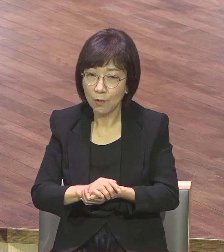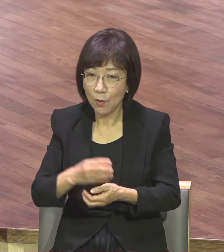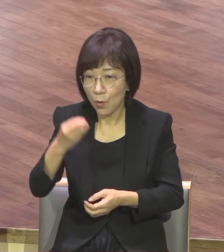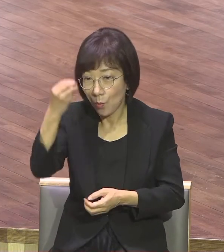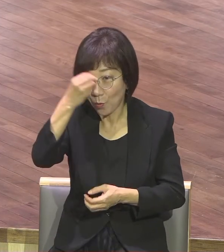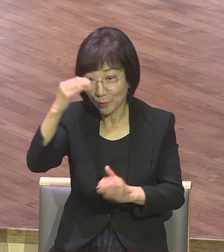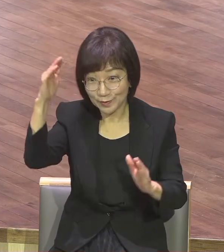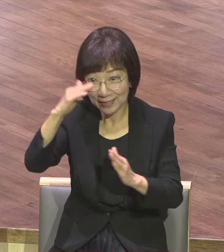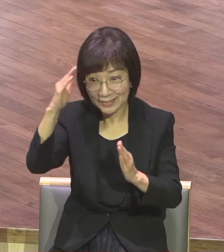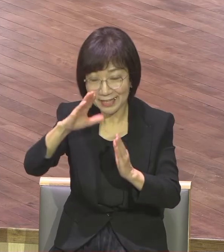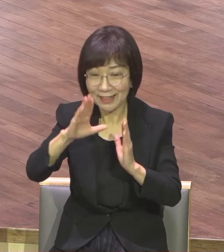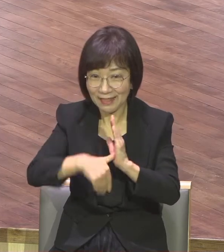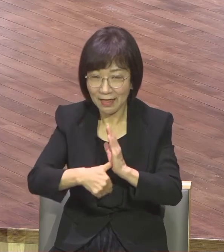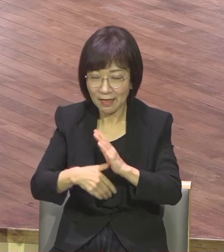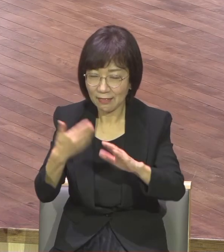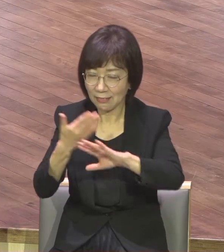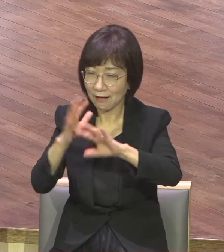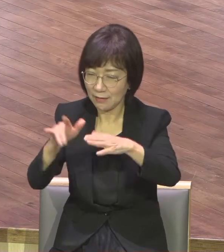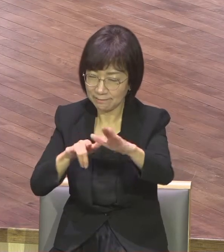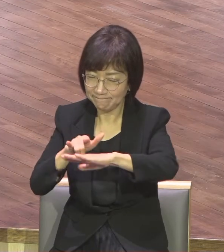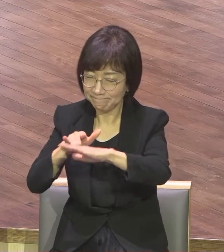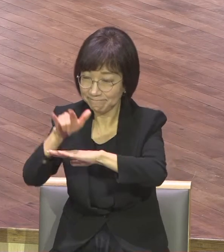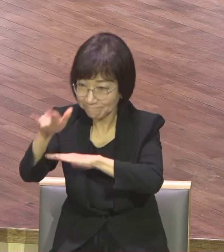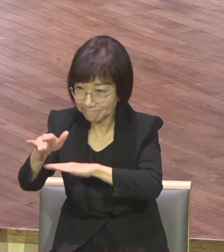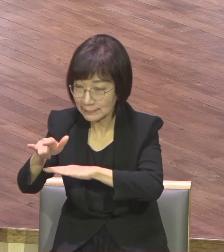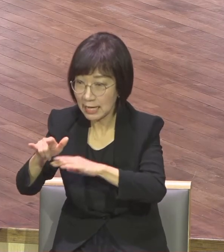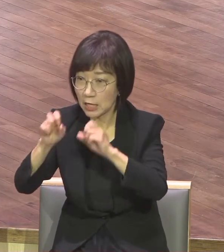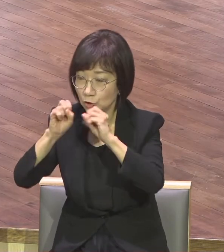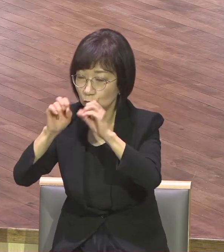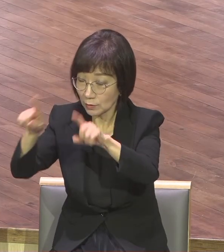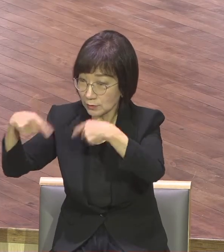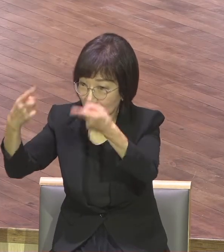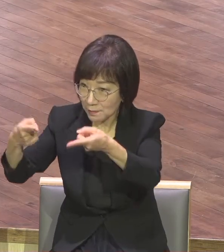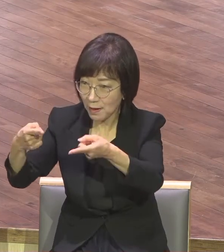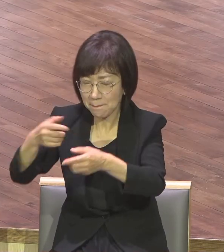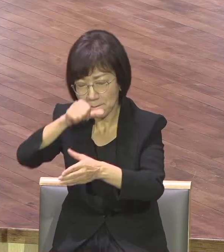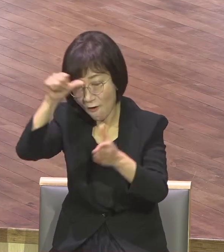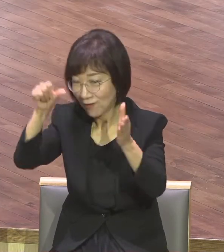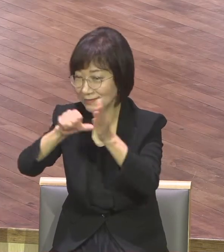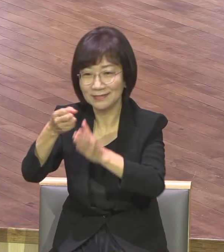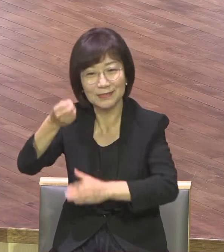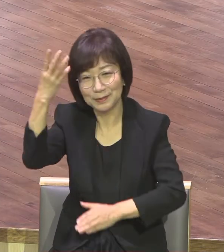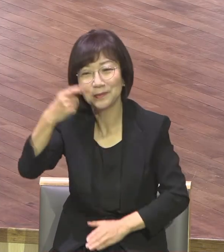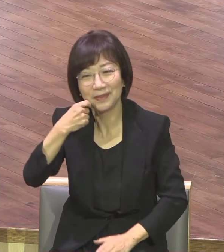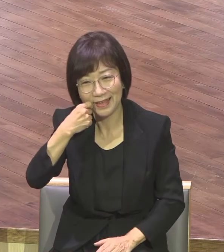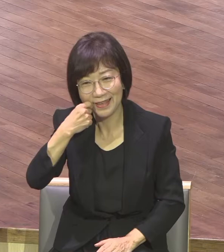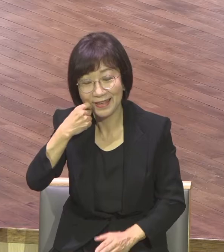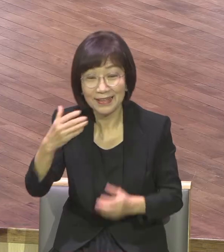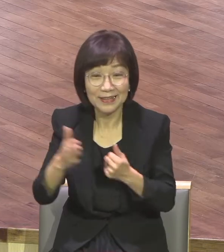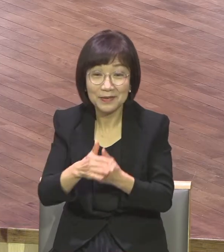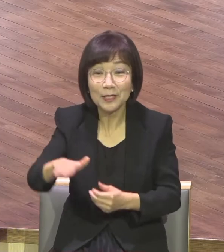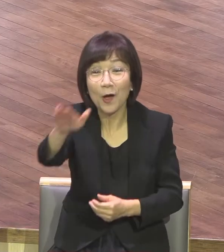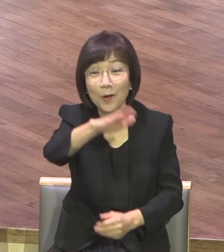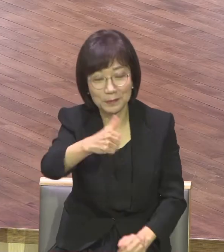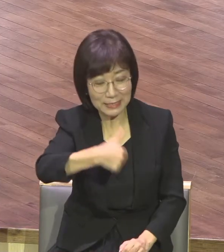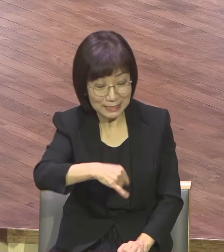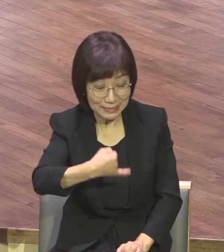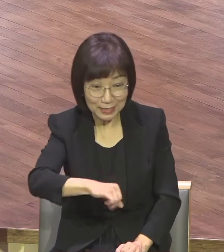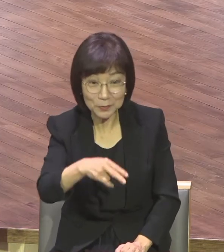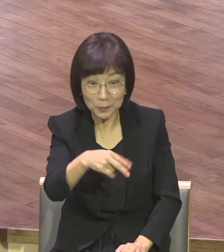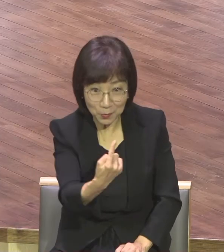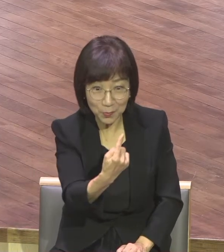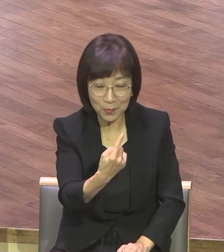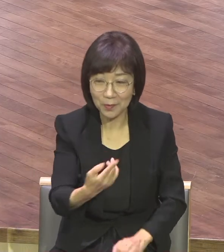참석했다. 평생은 못 있습니다. 여러분 자녀들도요, 이 어른들 캠프 갈 때 한번씩 붙여가지고 눈 열도록. 아,